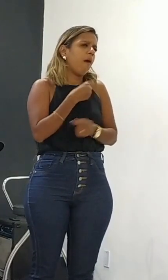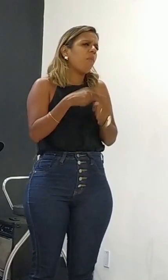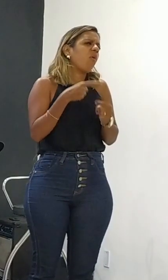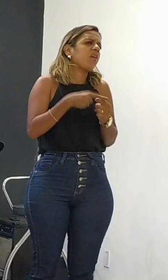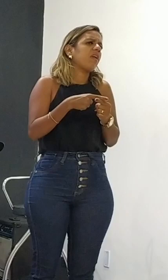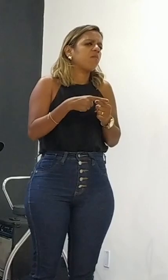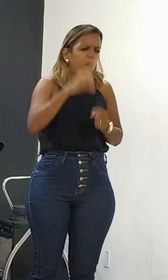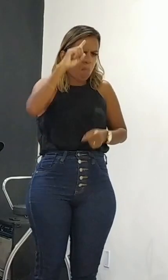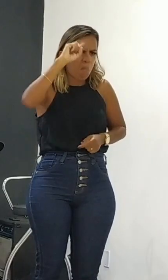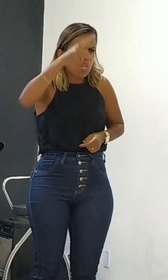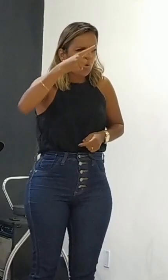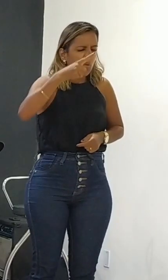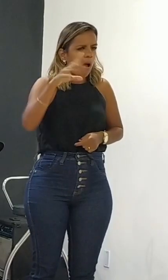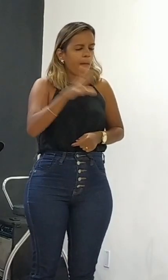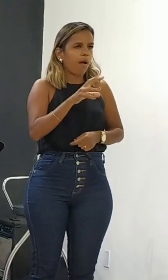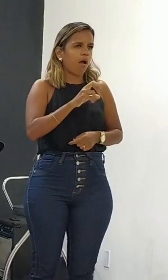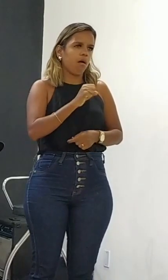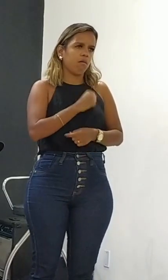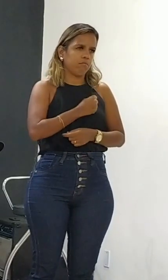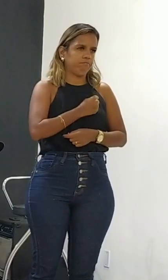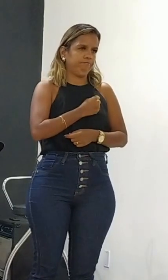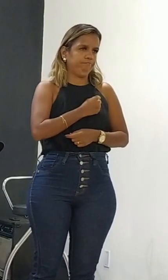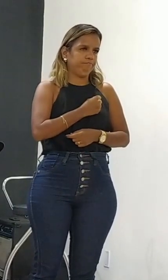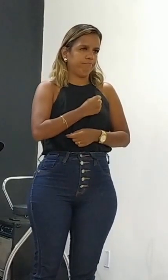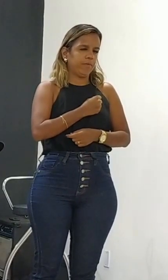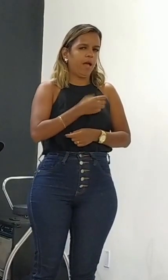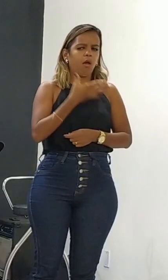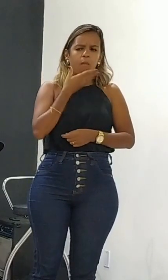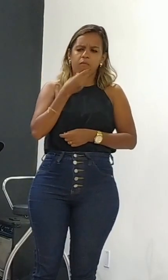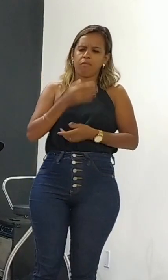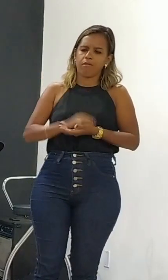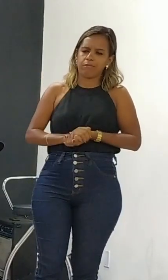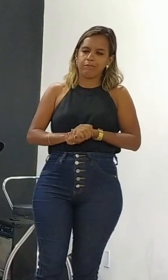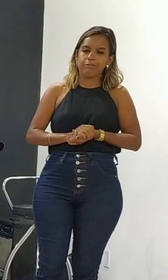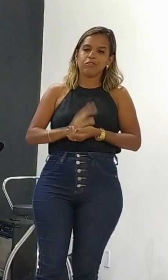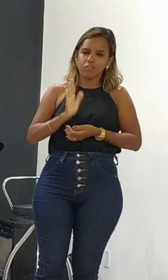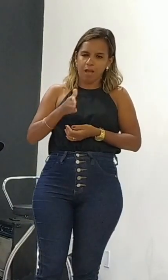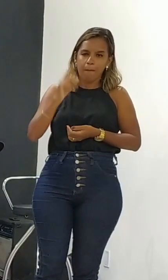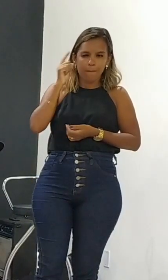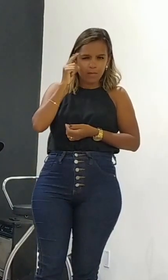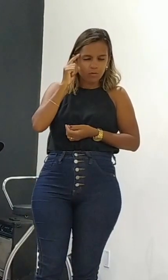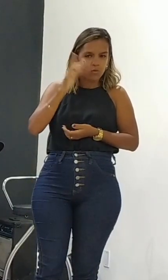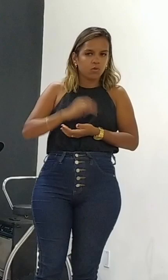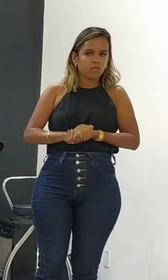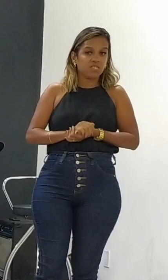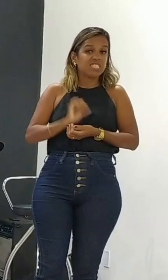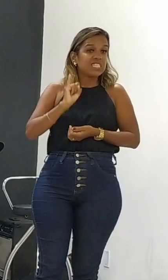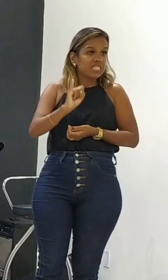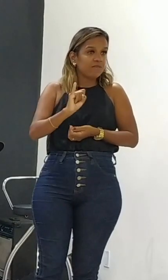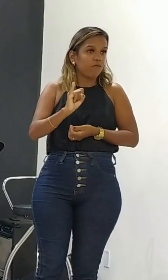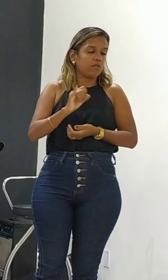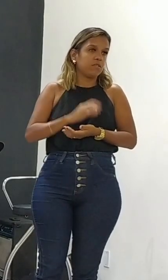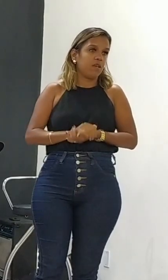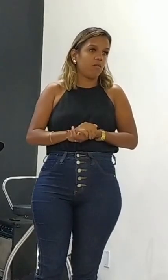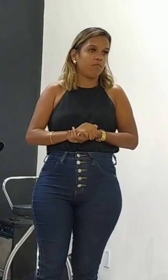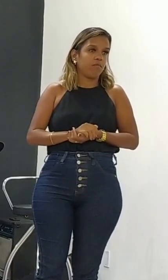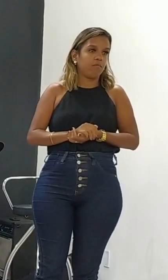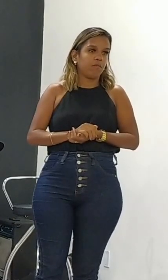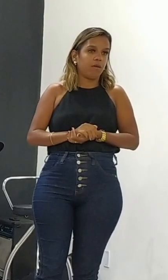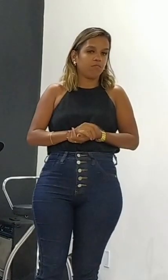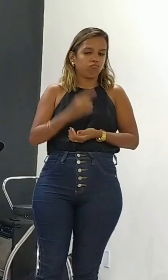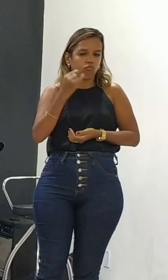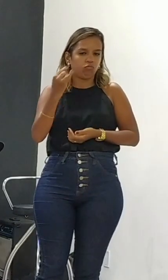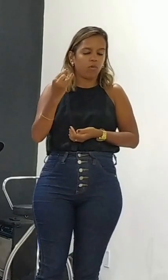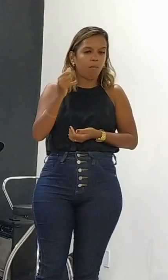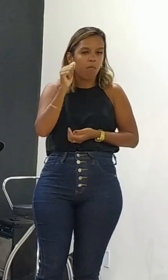a permanecer com ele. Aí ele falou assim: você já pensou se você conquista uma mulher para casar contigo e tu tivesse o poder de